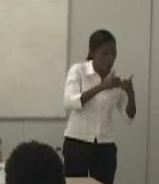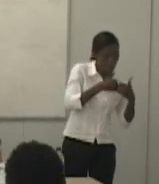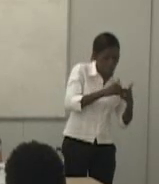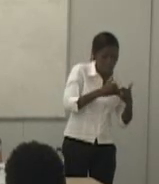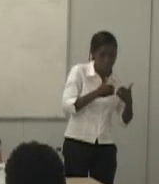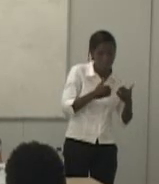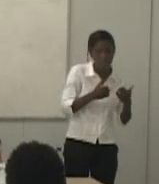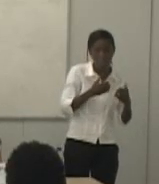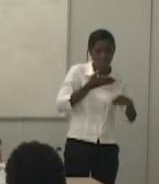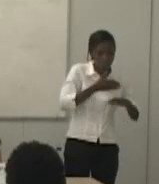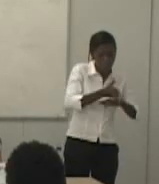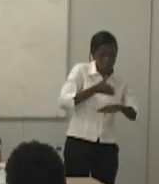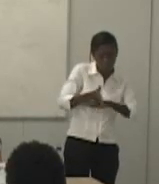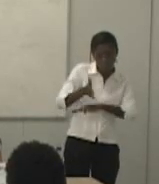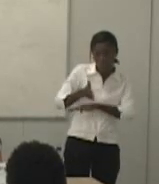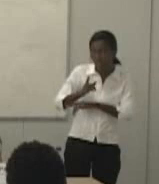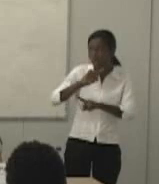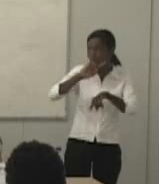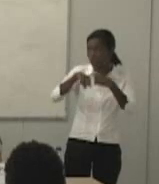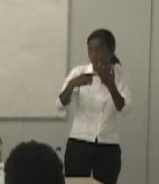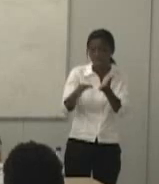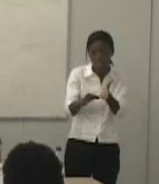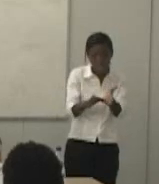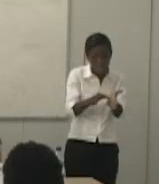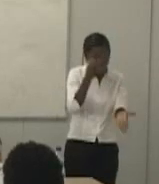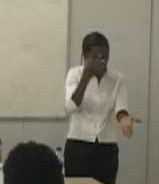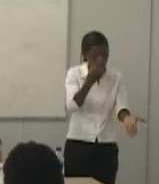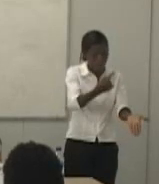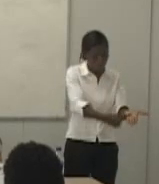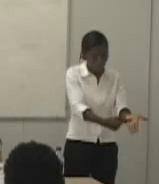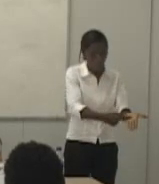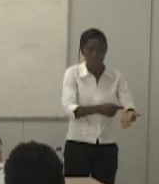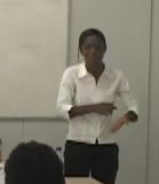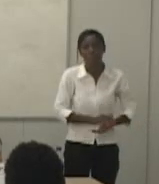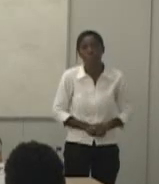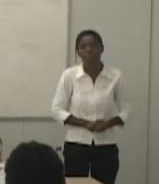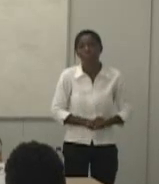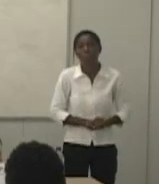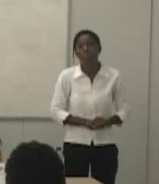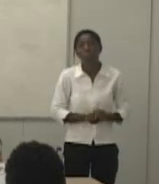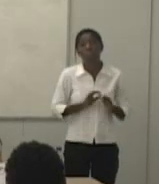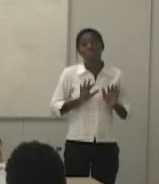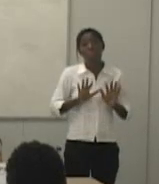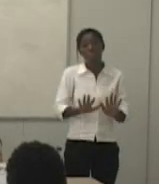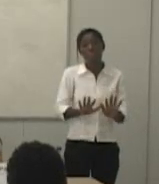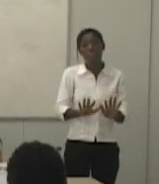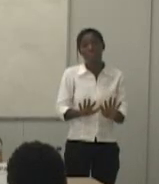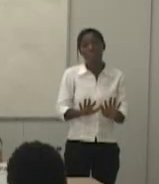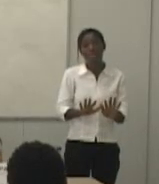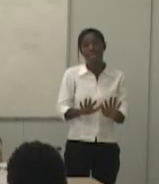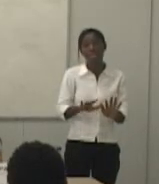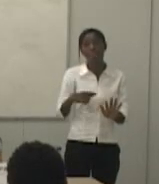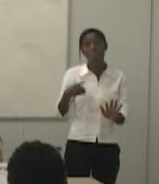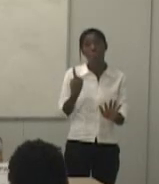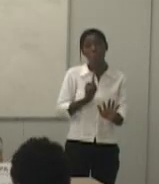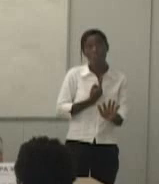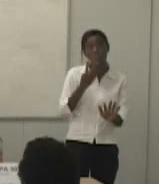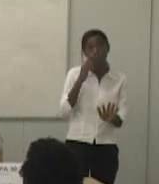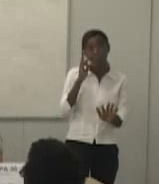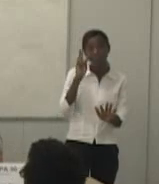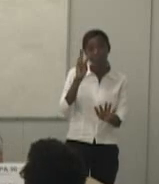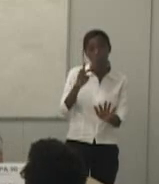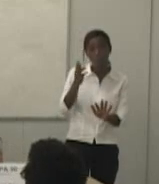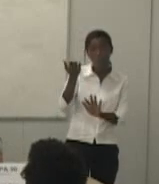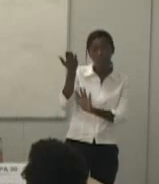partir do momento em que for assinado o termo de sessão mas isso são nossos olhos no passado e eu